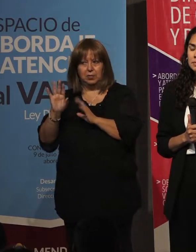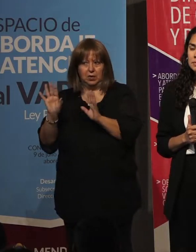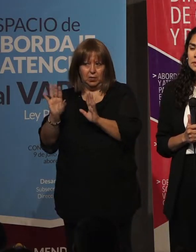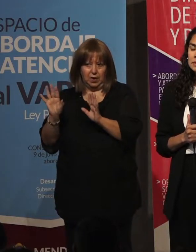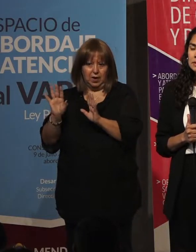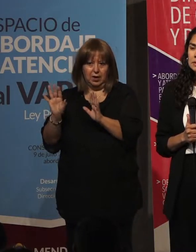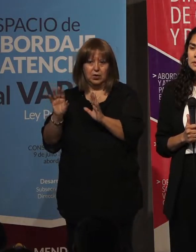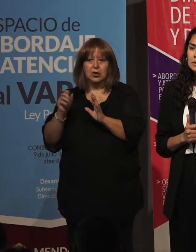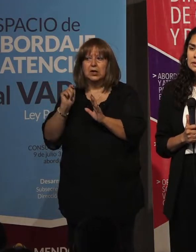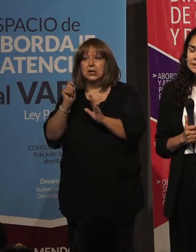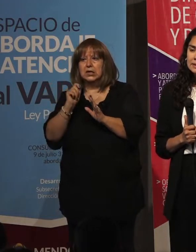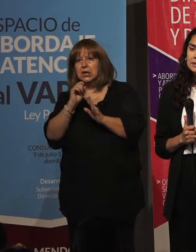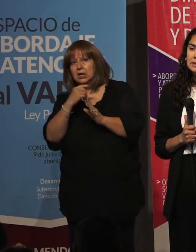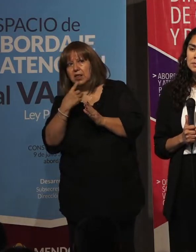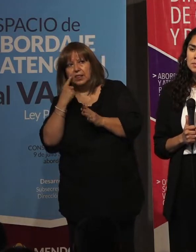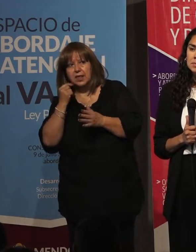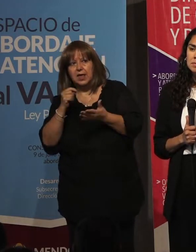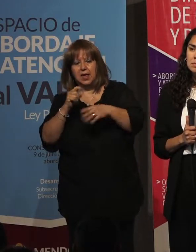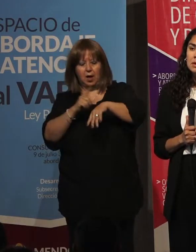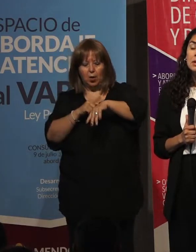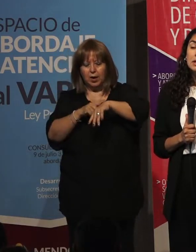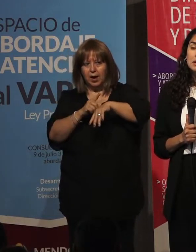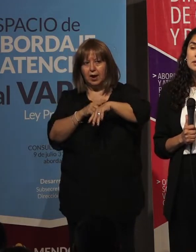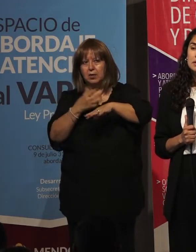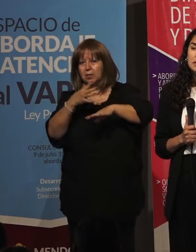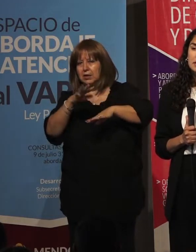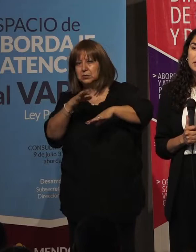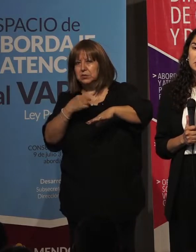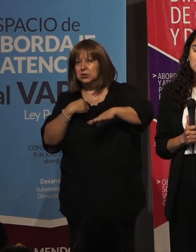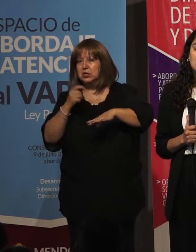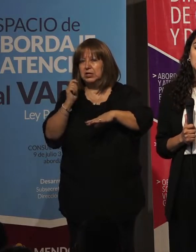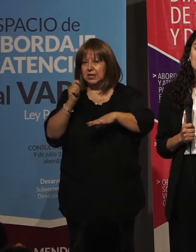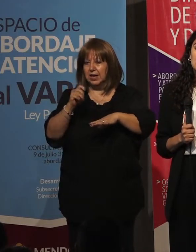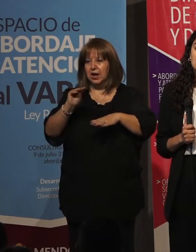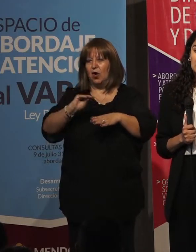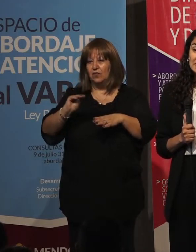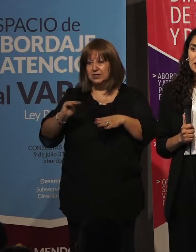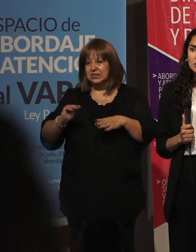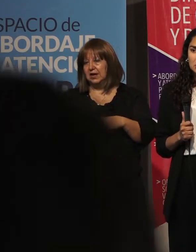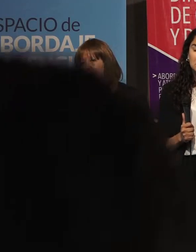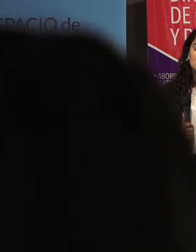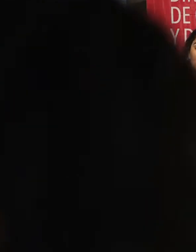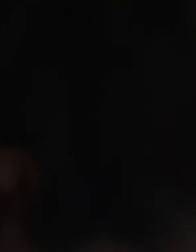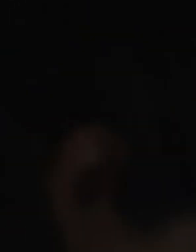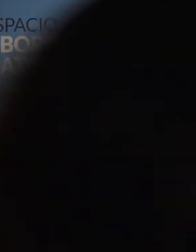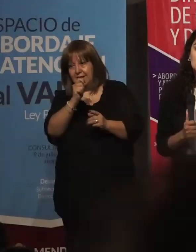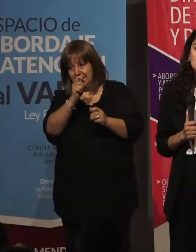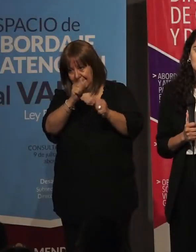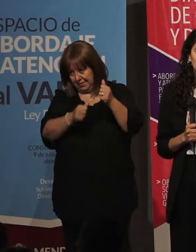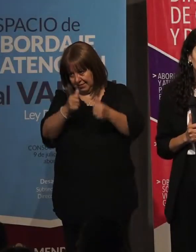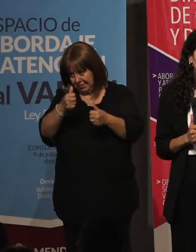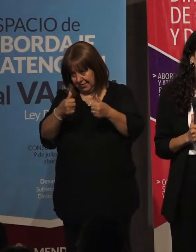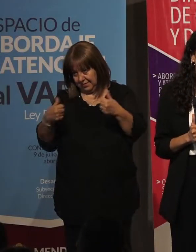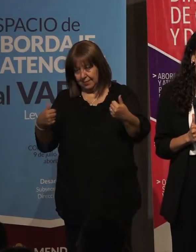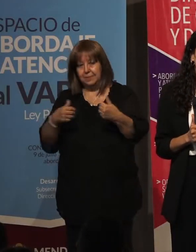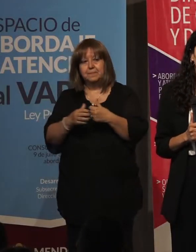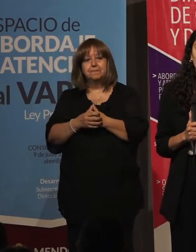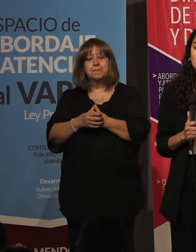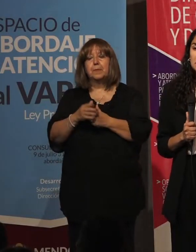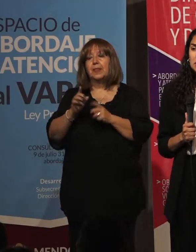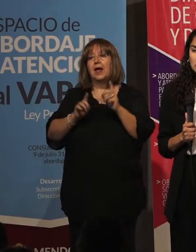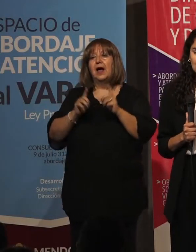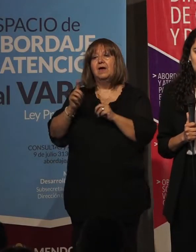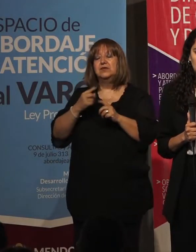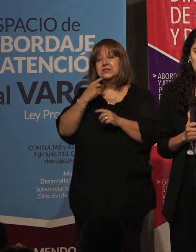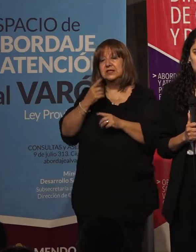bueno, que anote el día, el sí. turno, para saber más o menos. Inclusive pasa, exacto, inclusive pasa mucho que